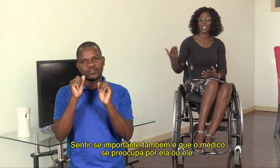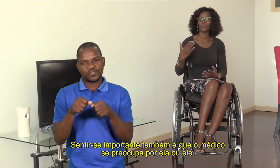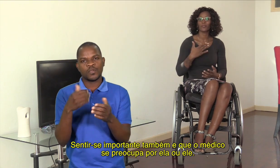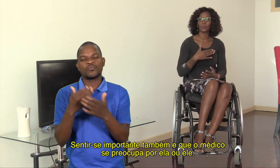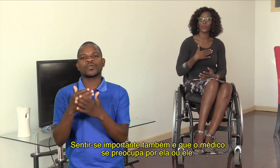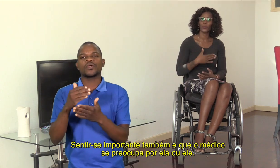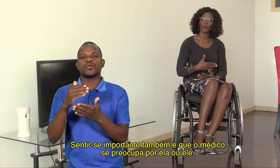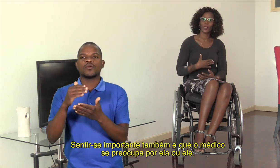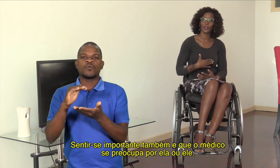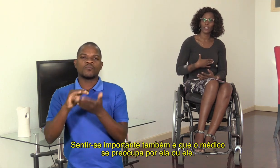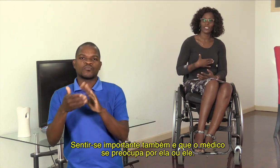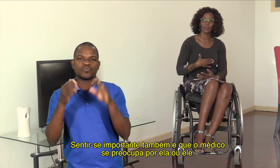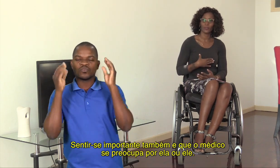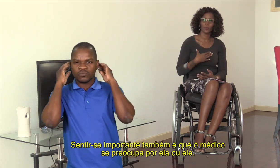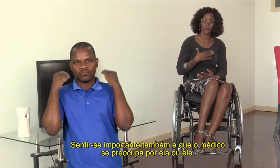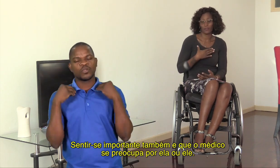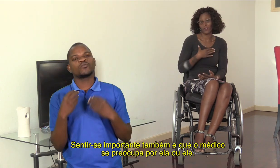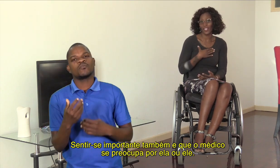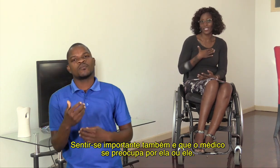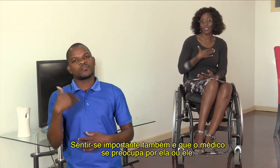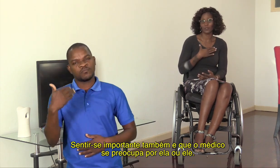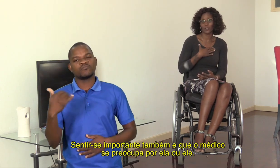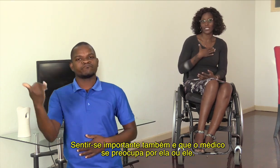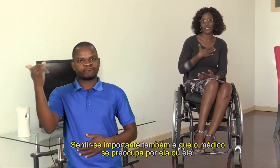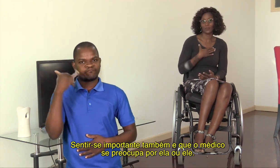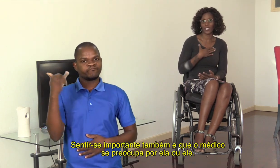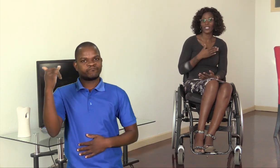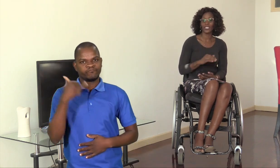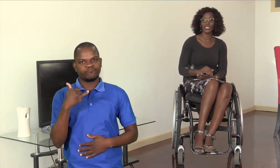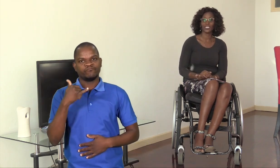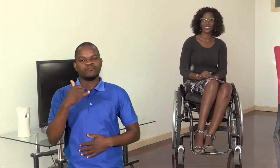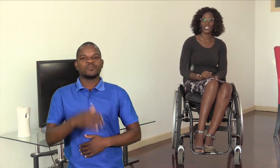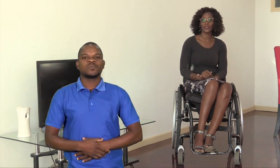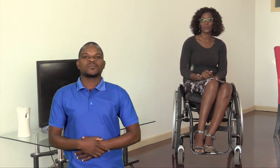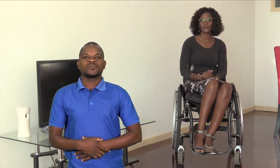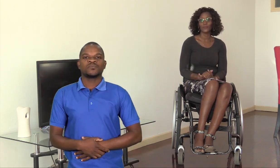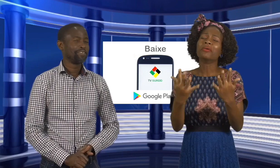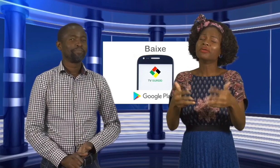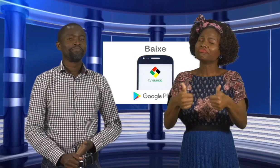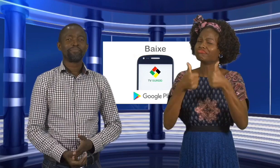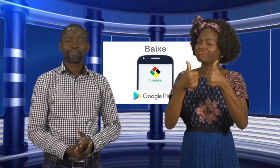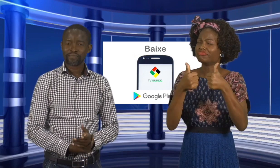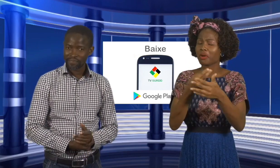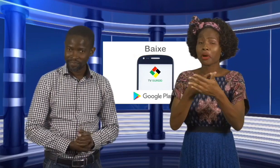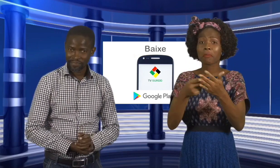sentir que o médico se preocupa com esta preocupação com ela ou com ele neste caso